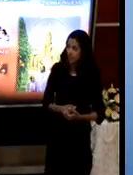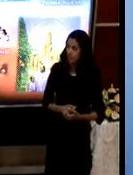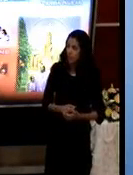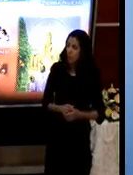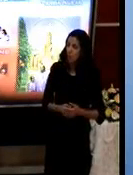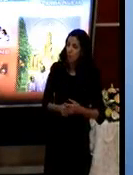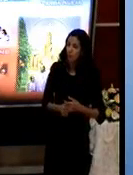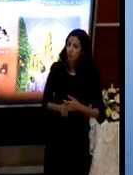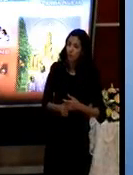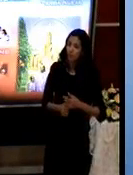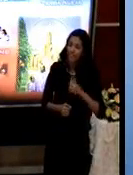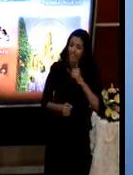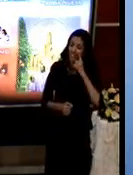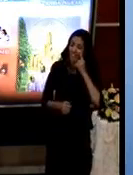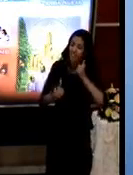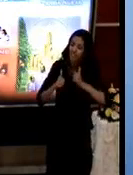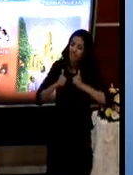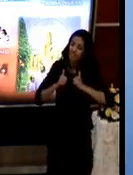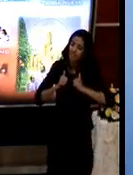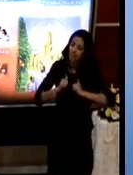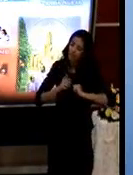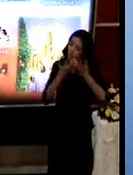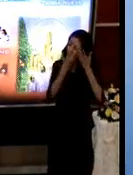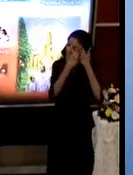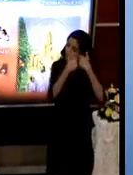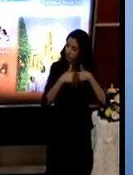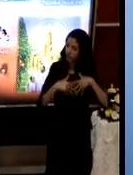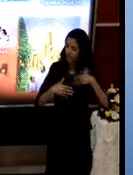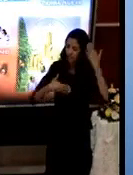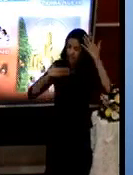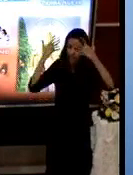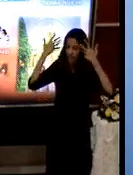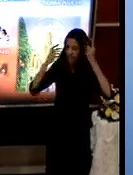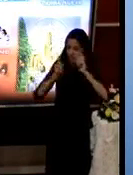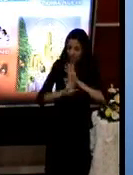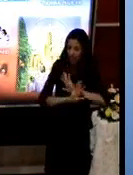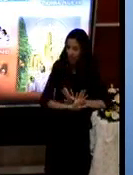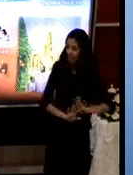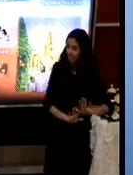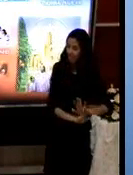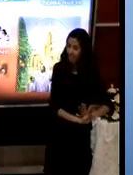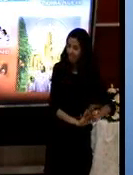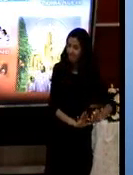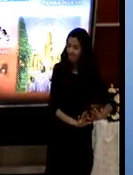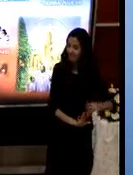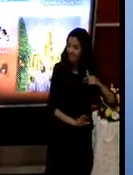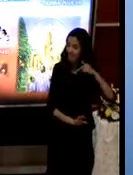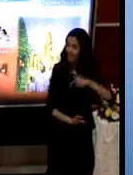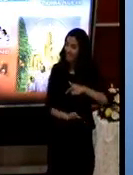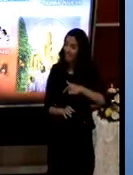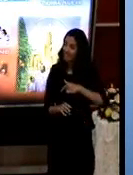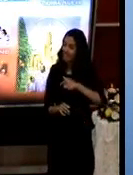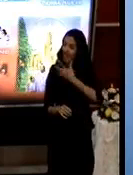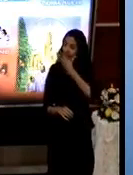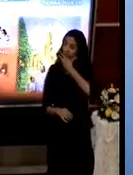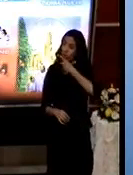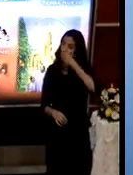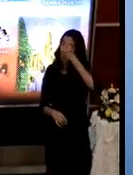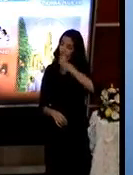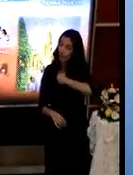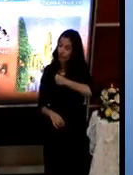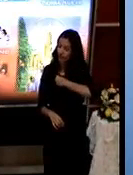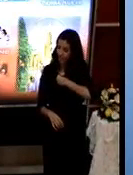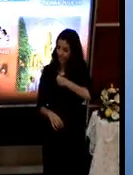reposo divino para la inquietud humana. Es el día en que aprendemos a confiar que Dios